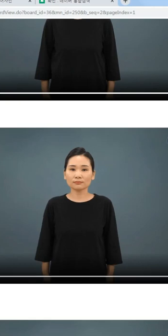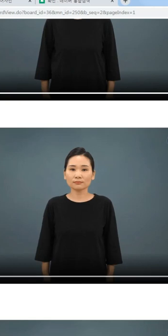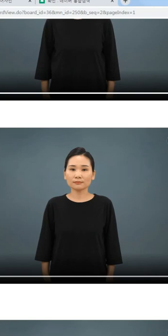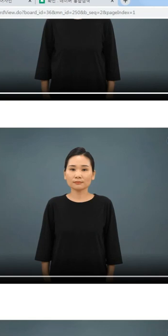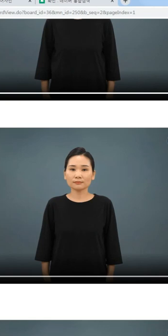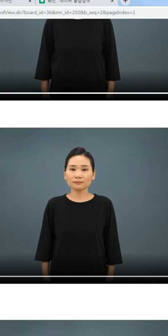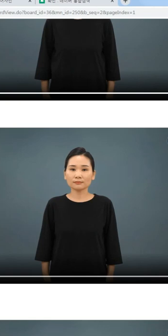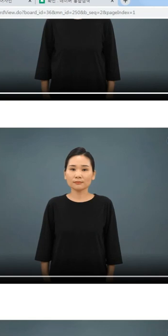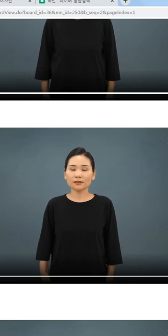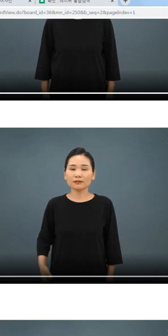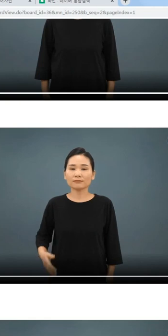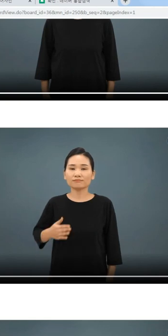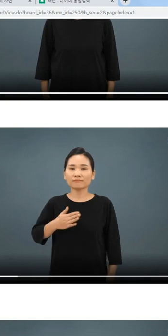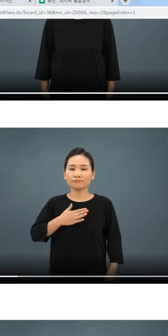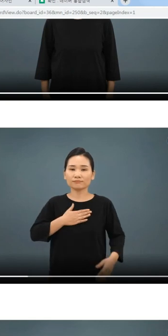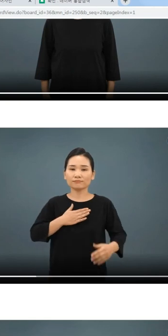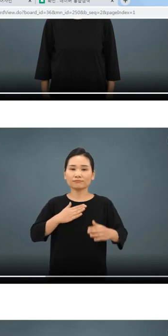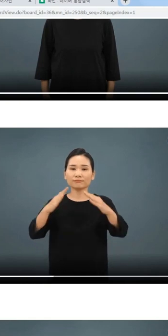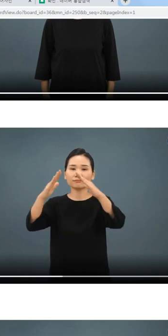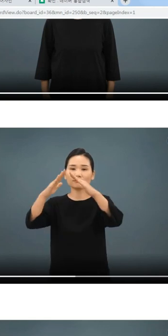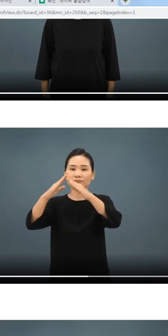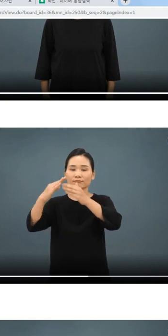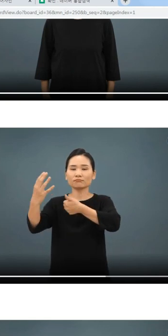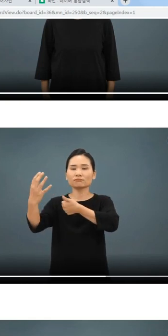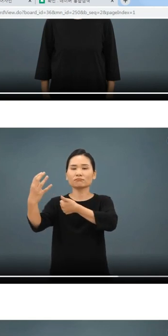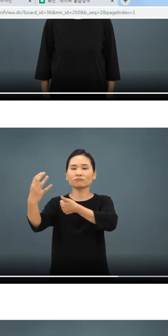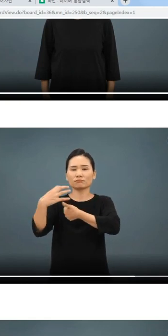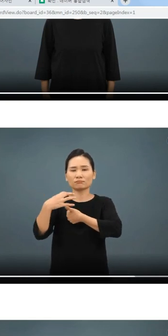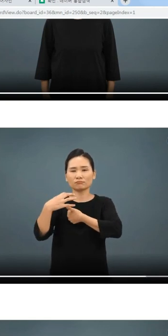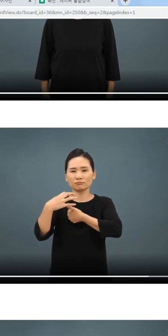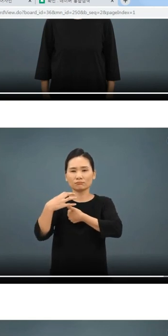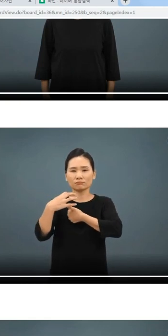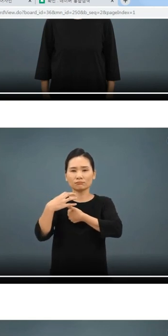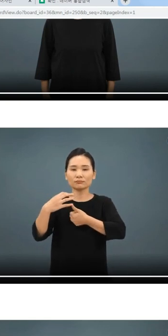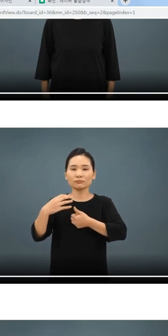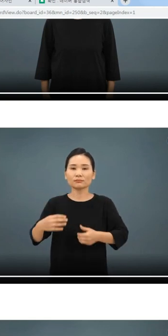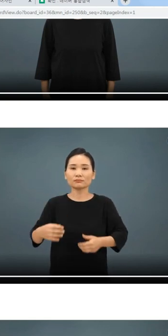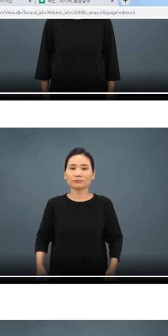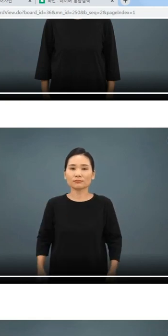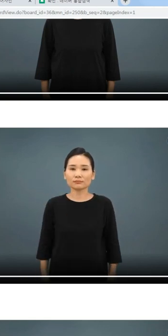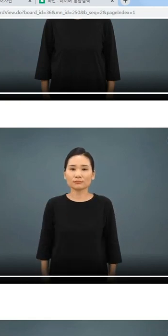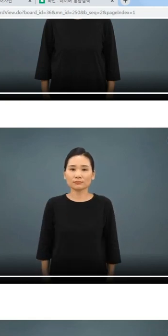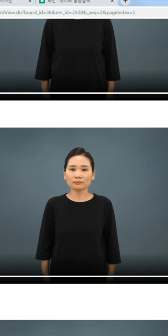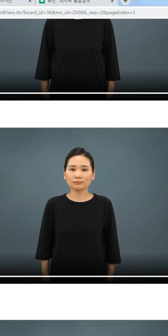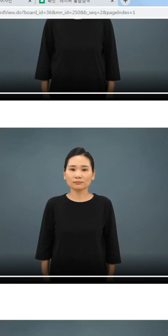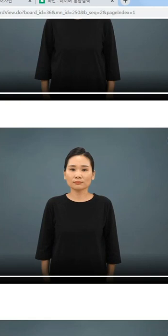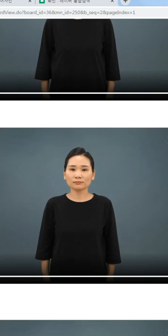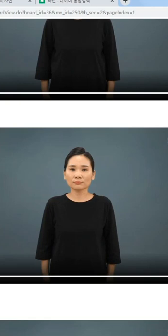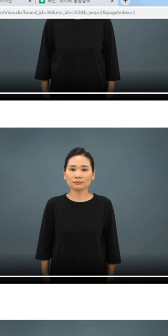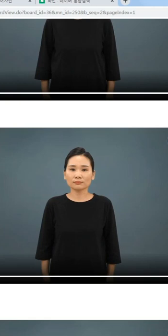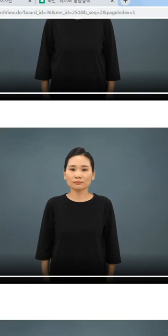그게 표현됐죠, 여기 보면. 표정에 보면. 이건 진짜 감정 표현이에요, 이거는.